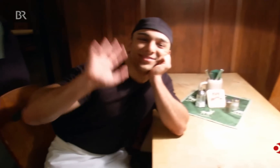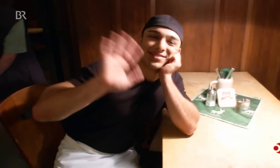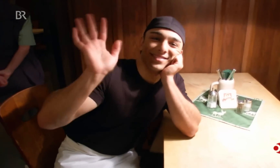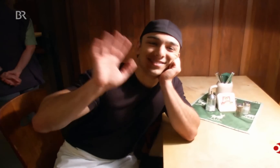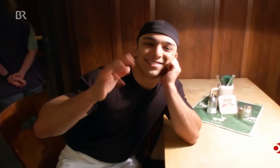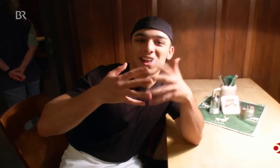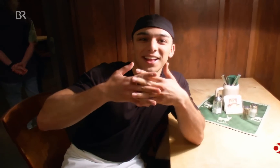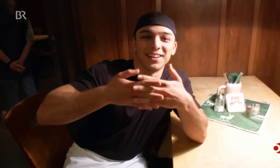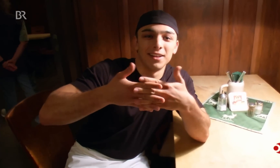Hallo.